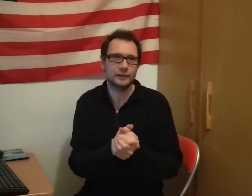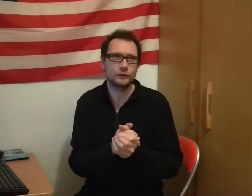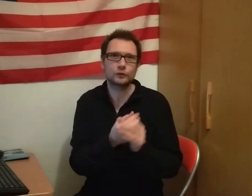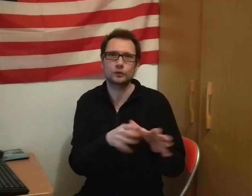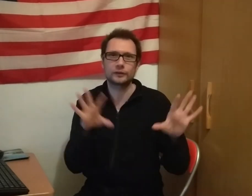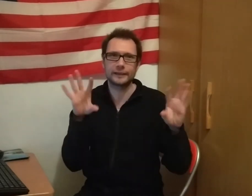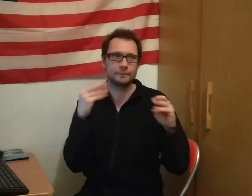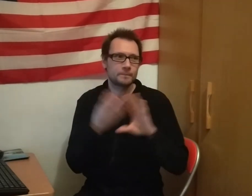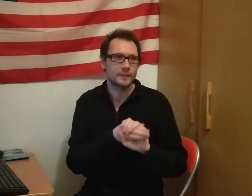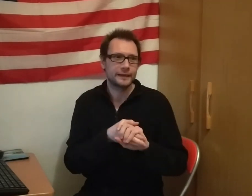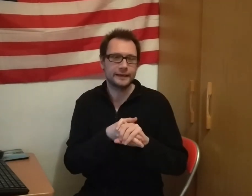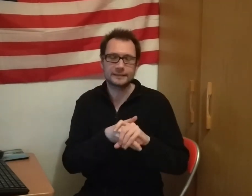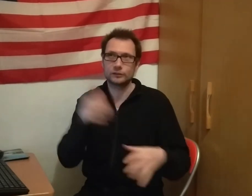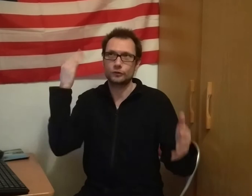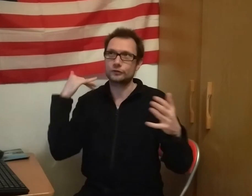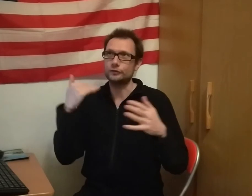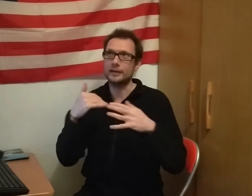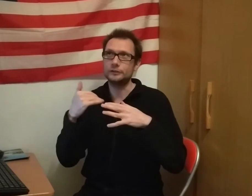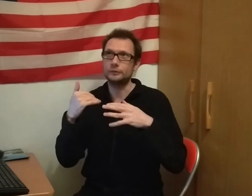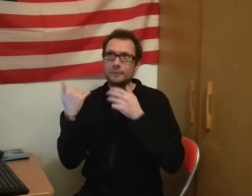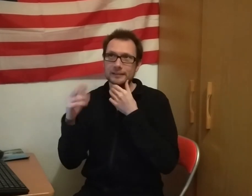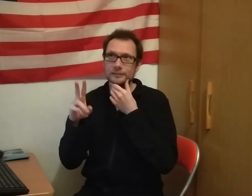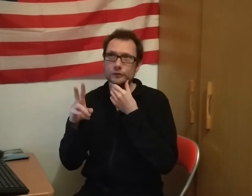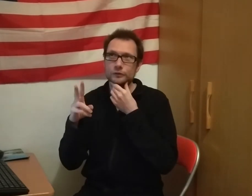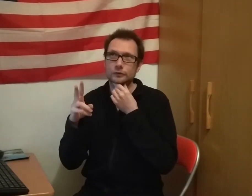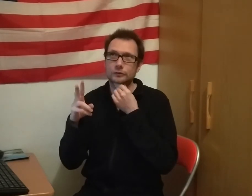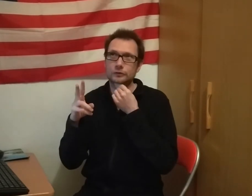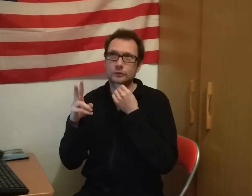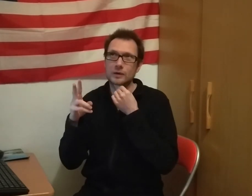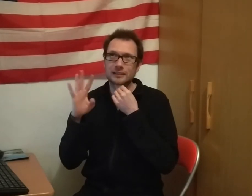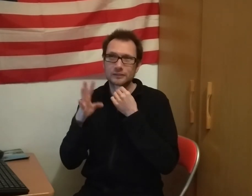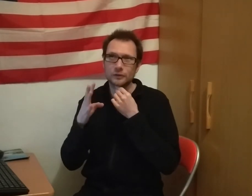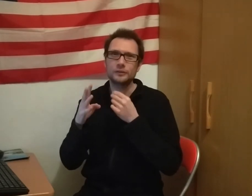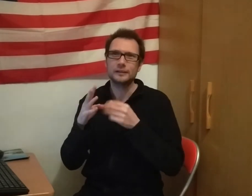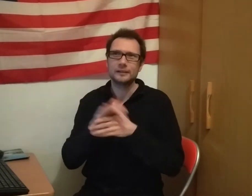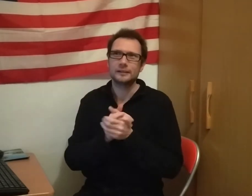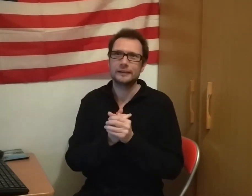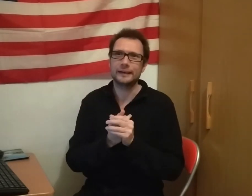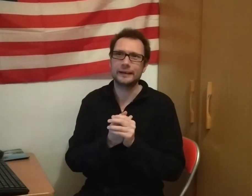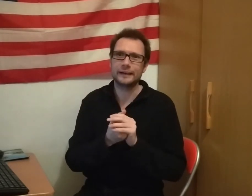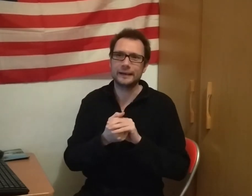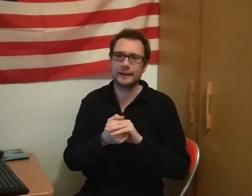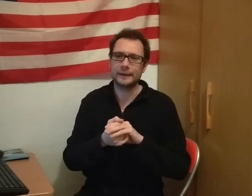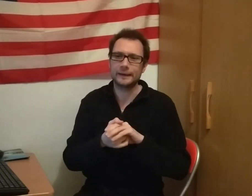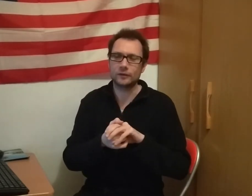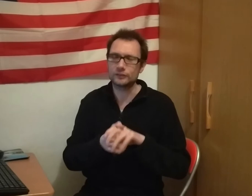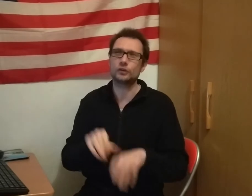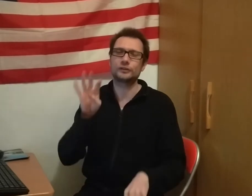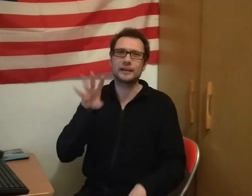Tengo otro que hace 2 años, me parece, 2 o 4. Creo que 2. Era lo